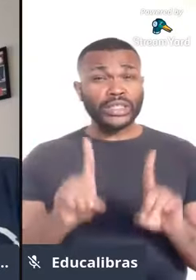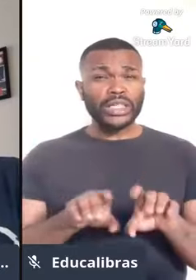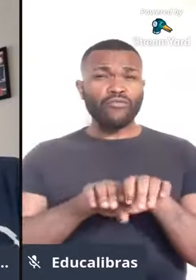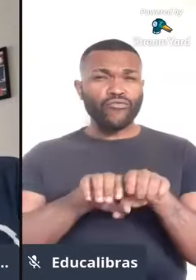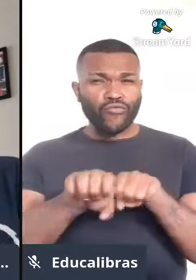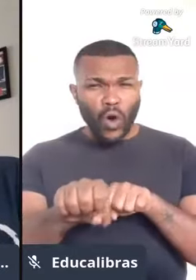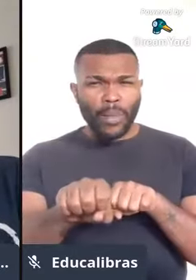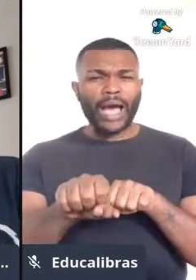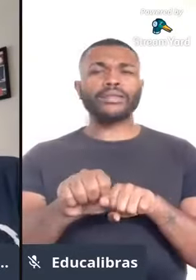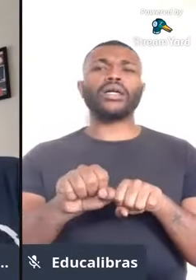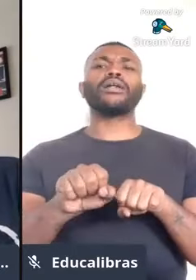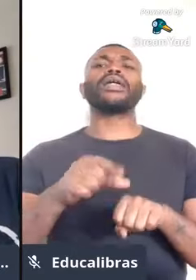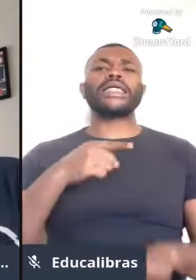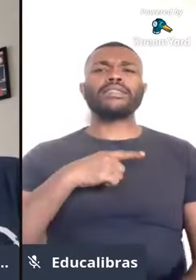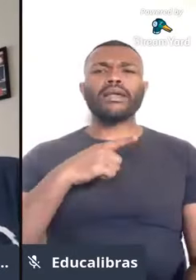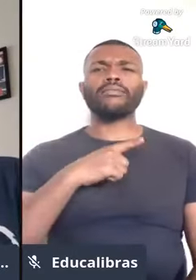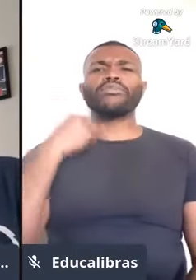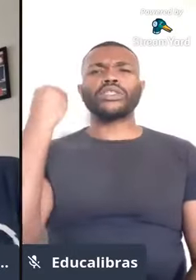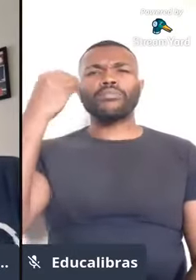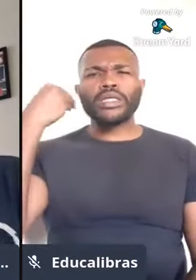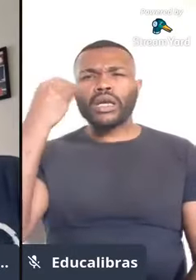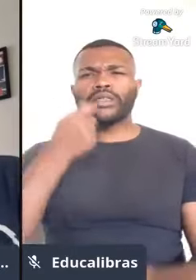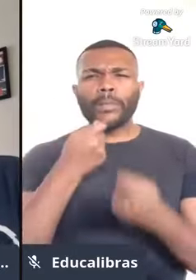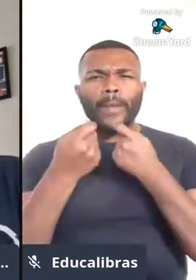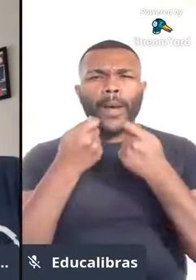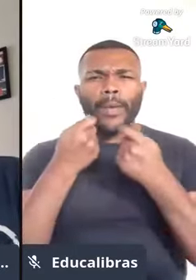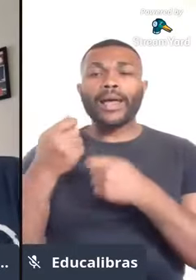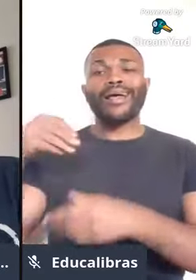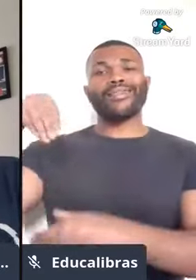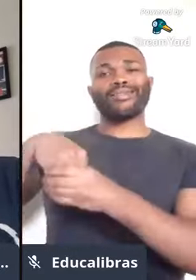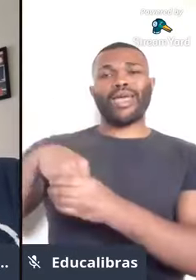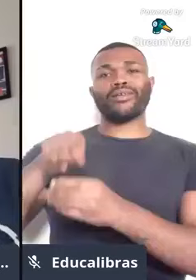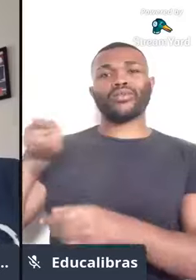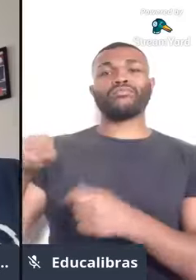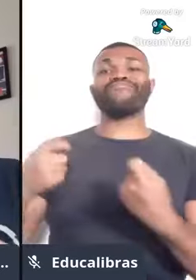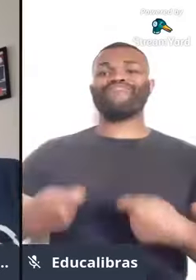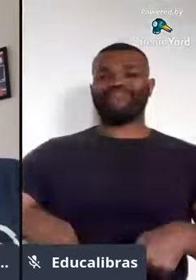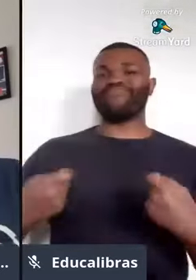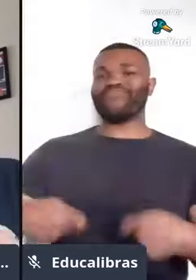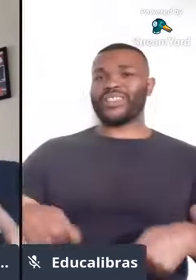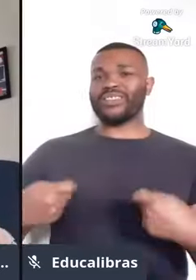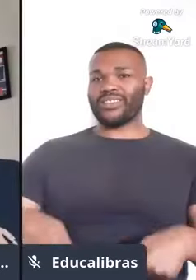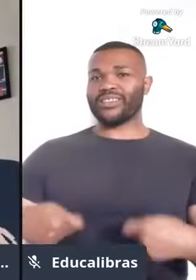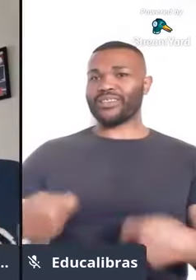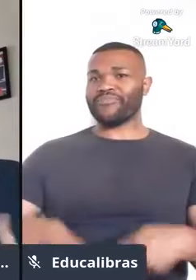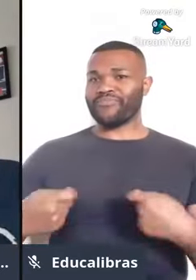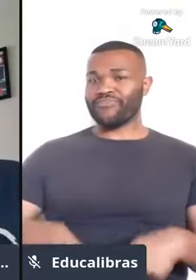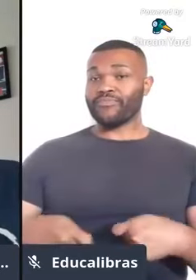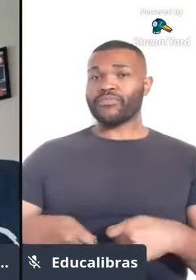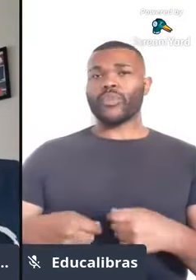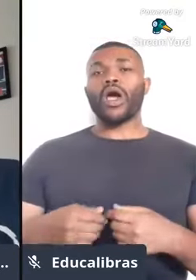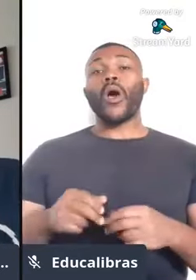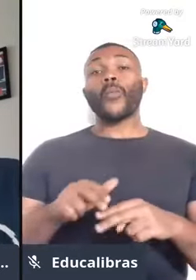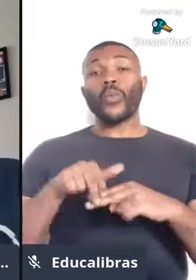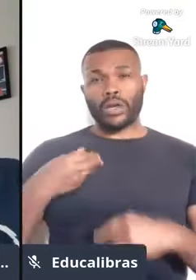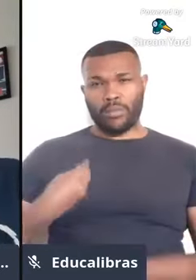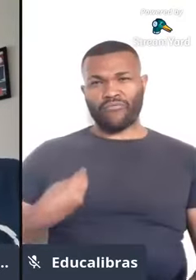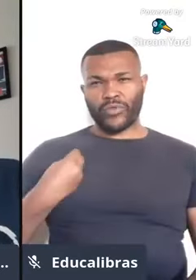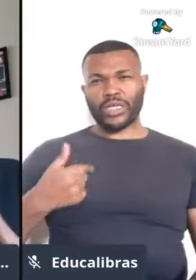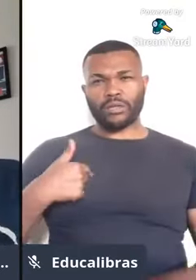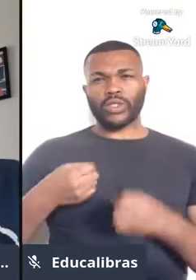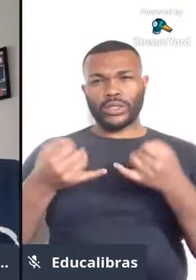jornalismo, lá dentro, né? O que falta é isso. Porque pensa, como é que foi a minha trajetória? Eu